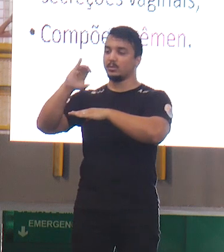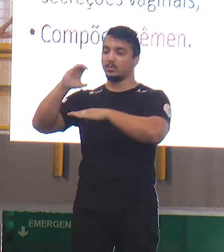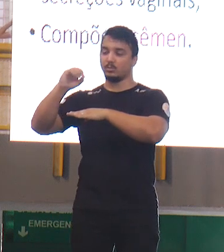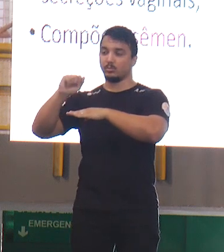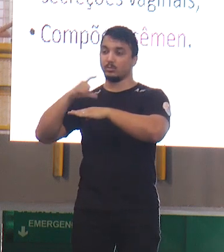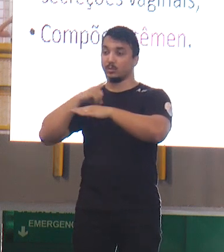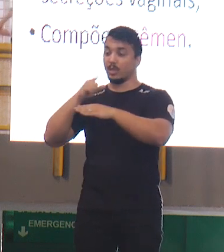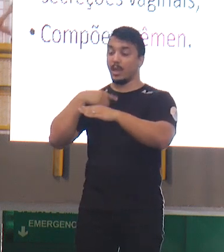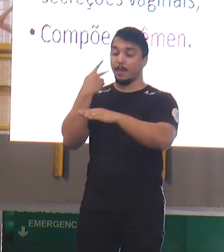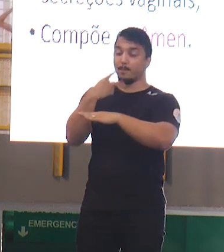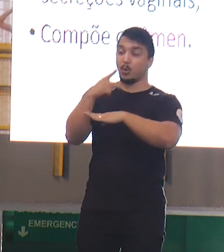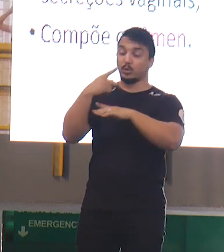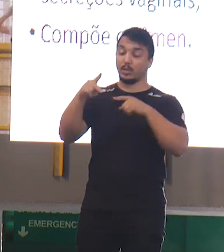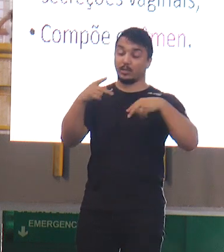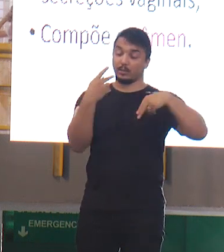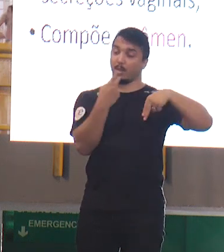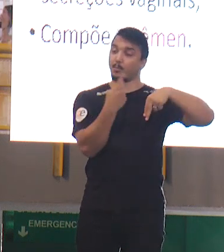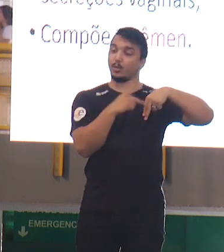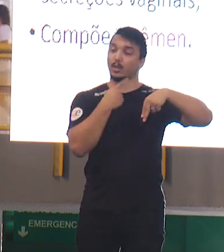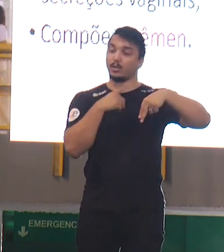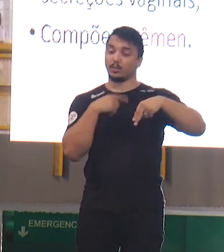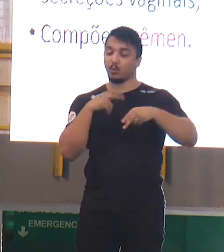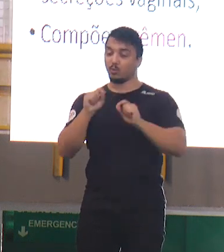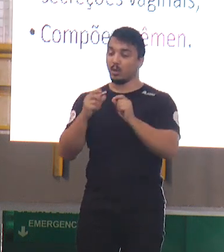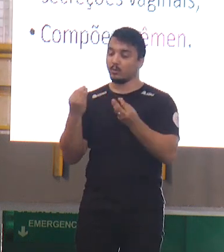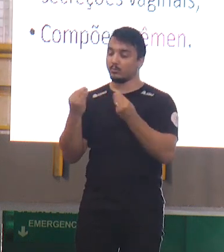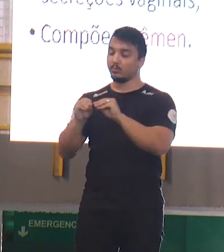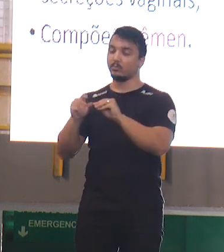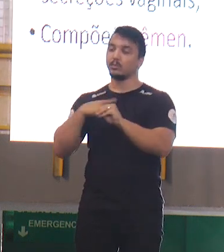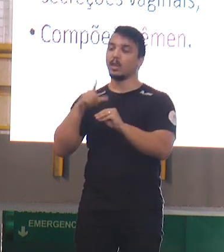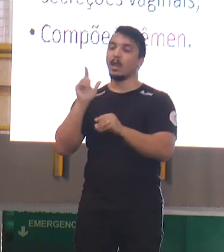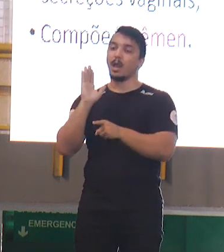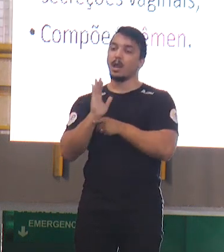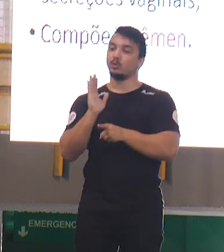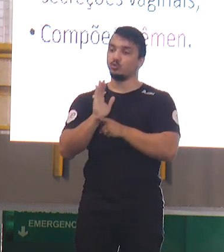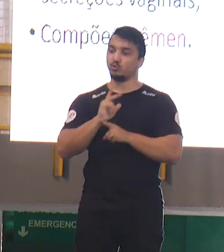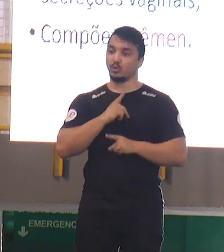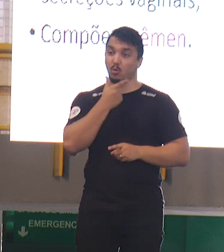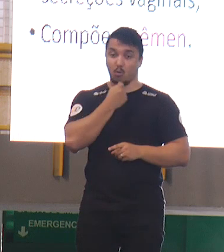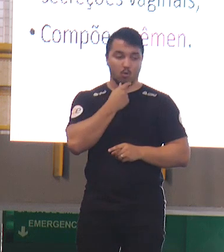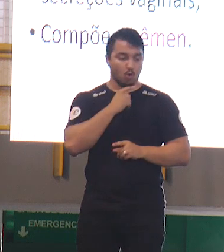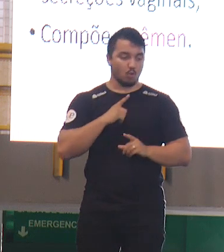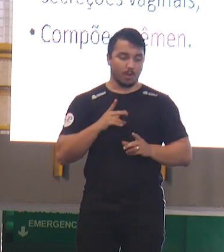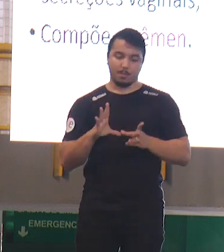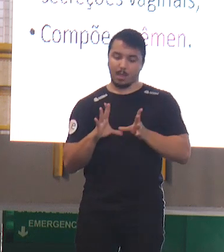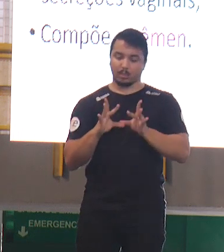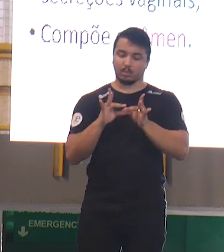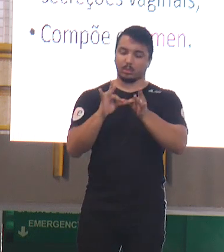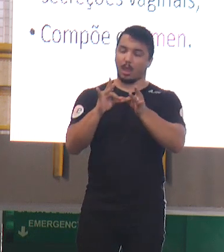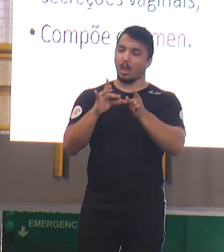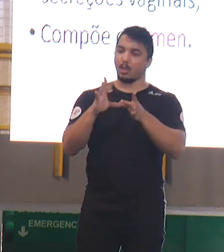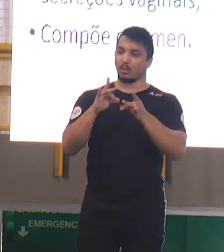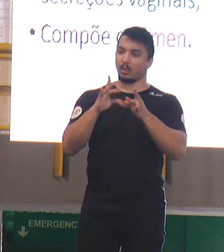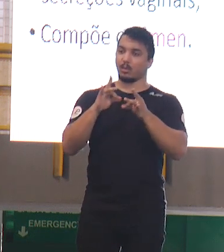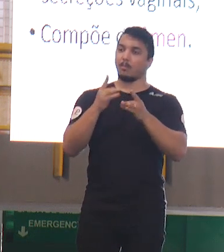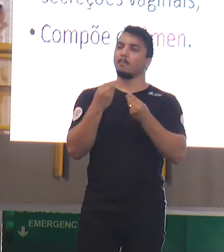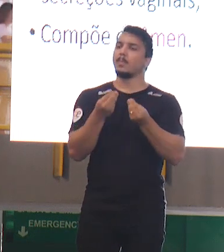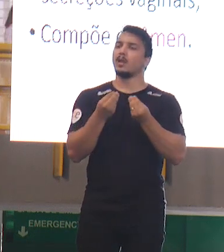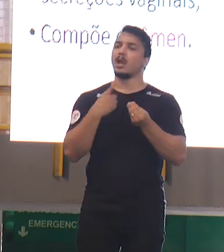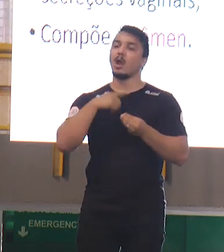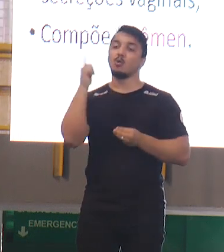em contato com o ambiente, elas vão gerar o quê? Uma espécie de uma estrutura adesiva, para o quê? Para